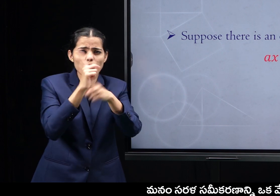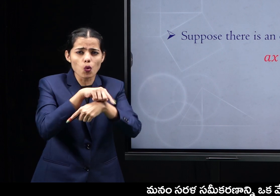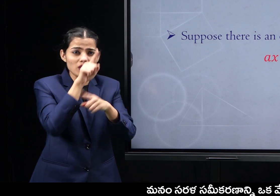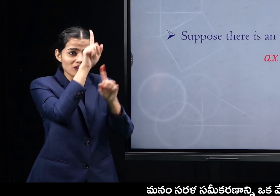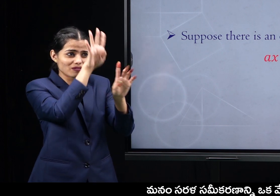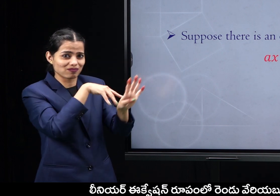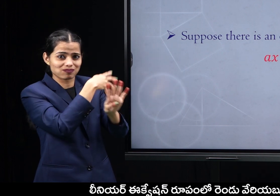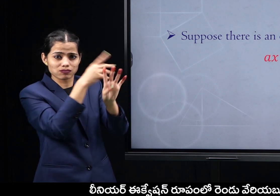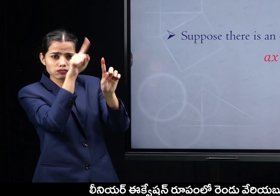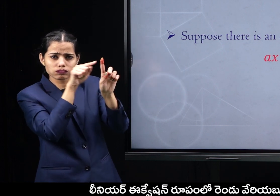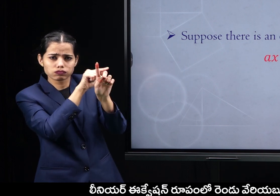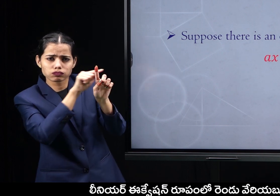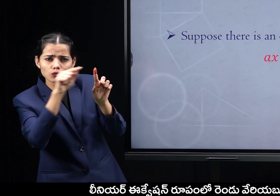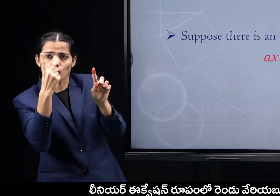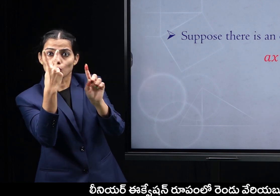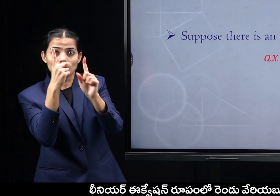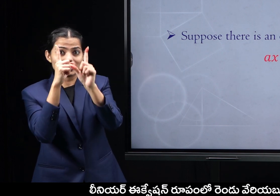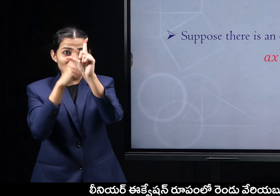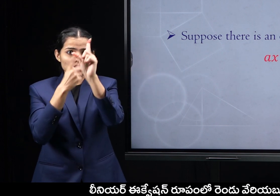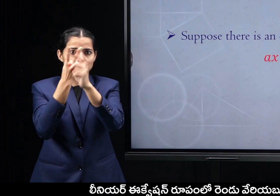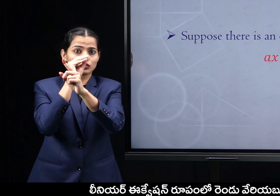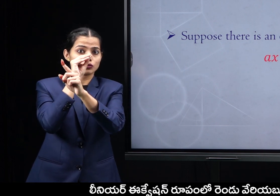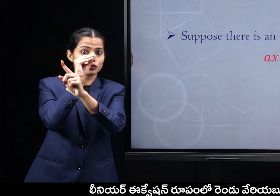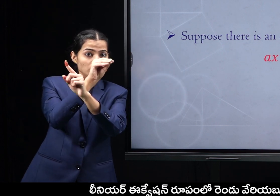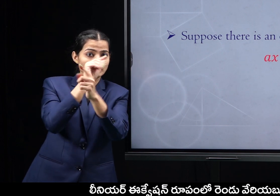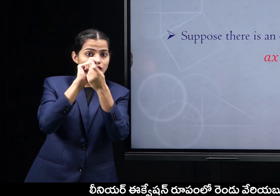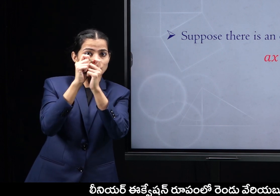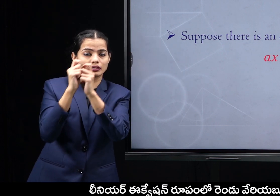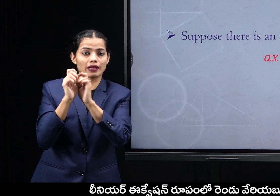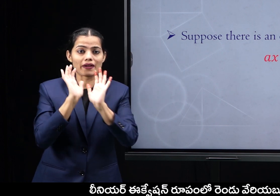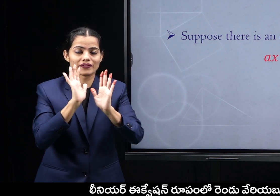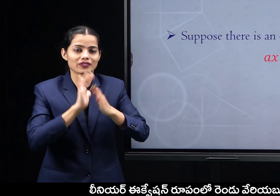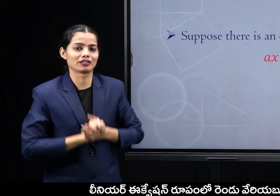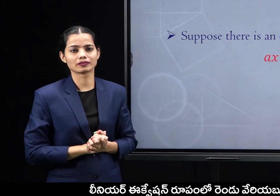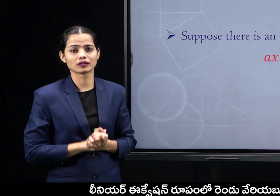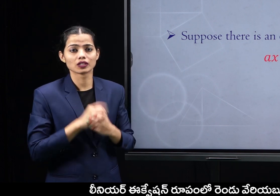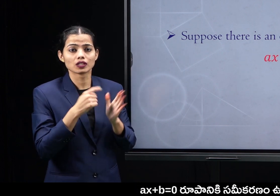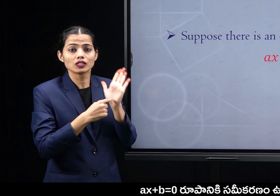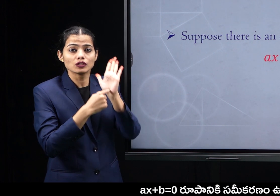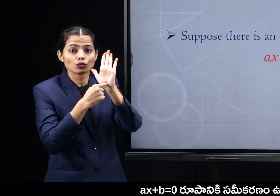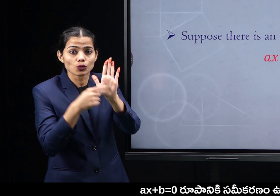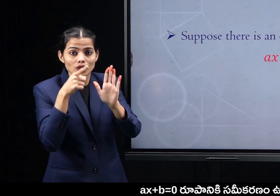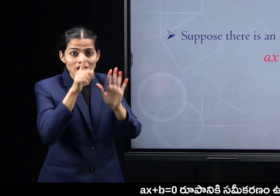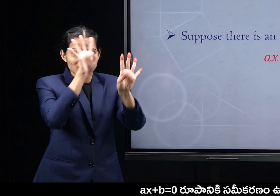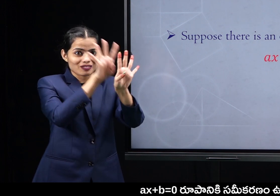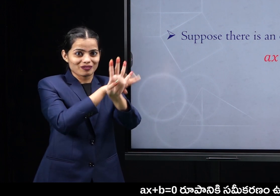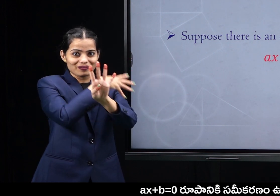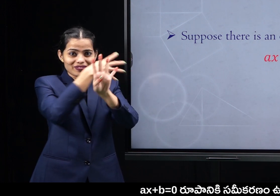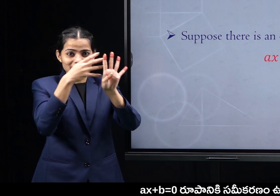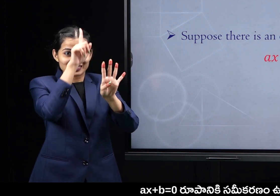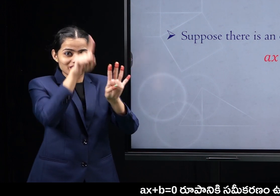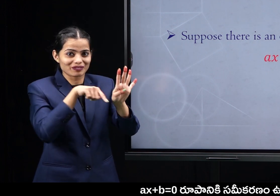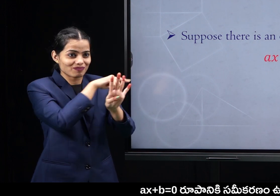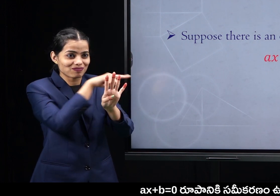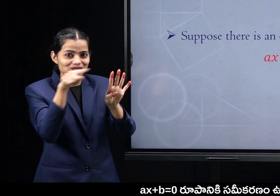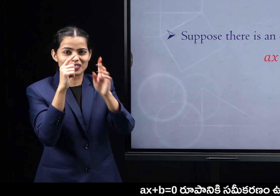వేరియబుల్లో లీనియర్ ఈక్వేషన్ రూపంలో రెండు వేరియబుల్స్లో కూడా రాయొచ్చు. ax ప్లస్ b ఈజ్ ఈక్వల్ టు 0